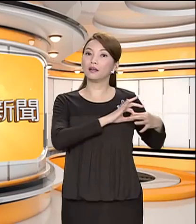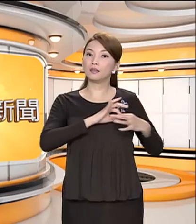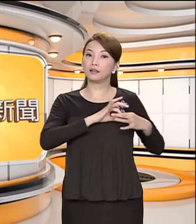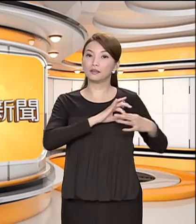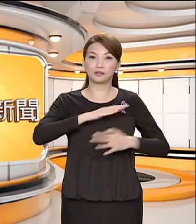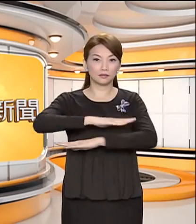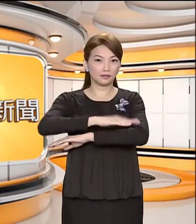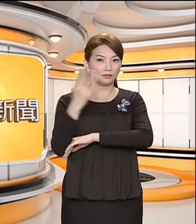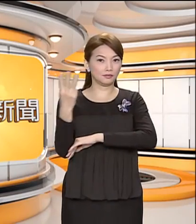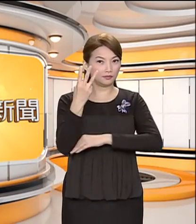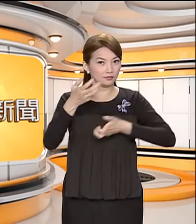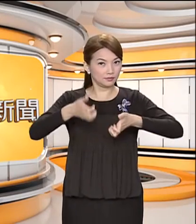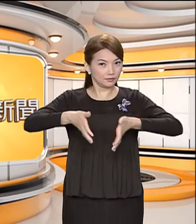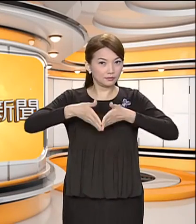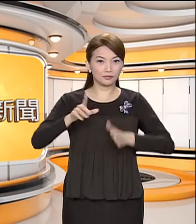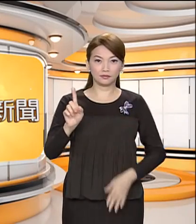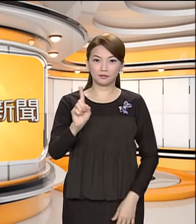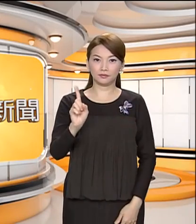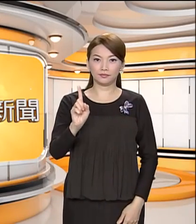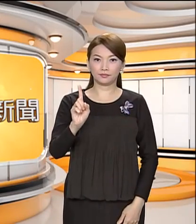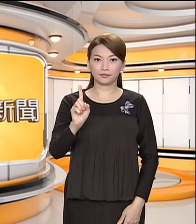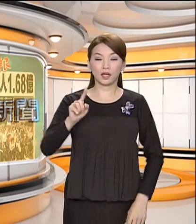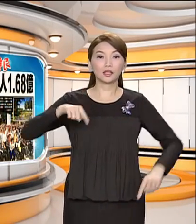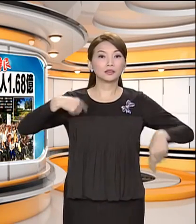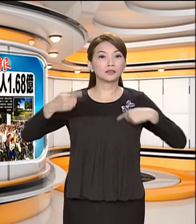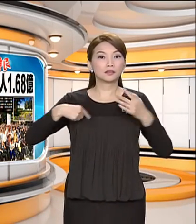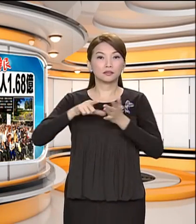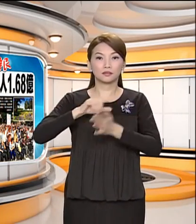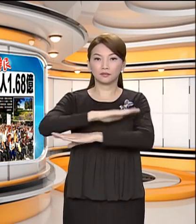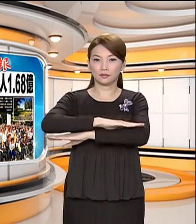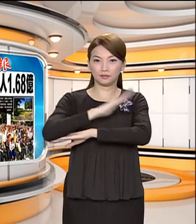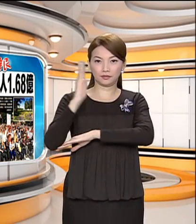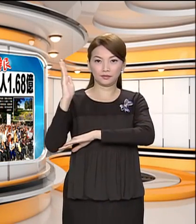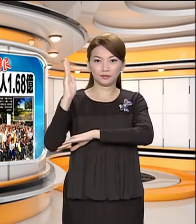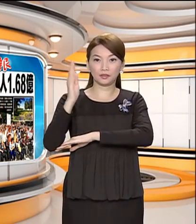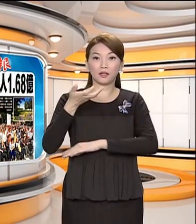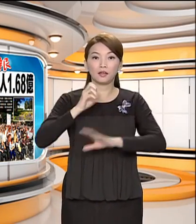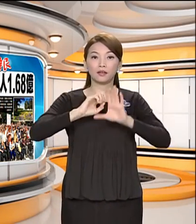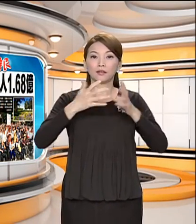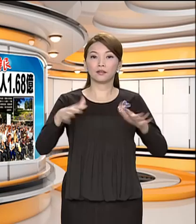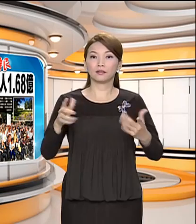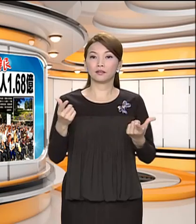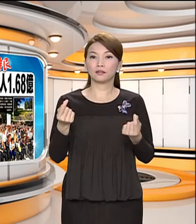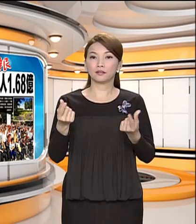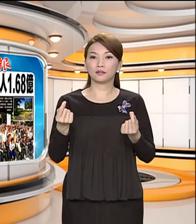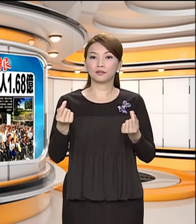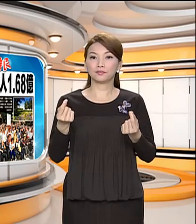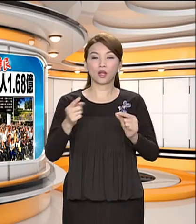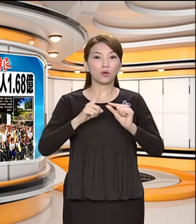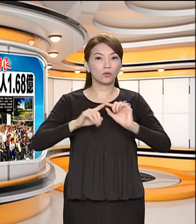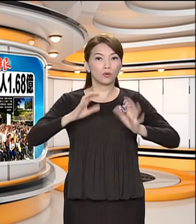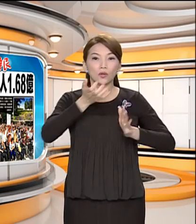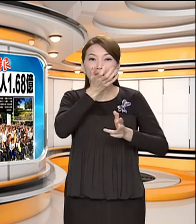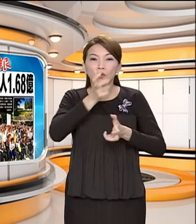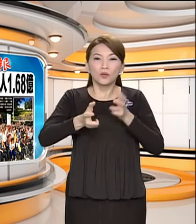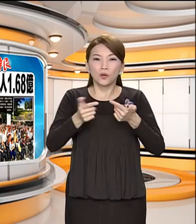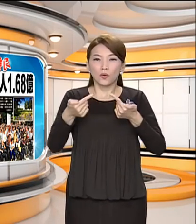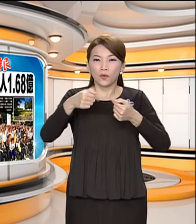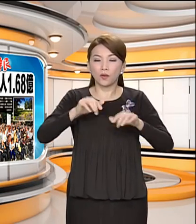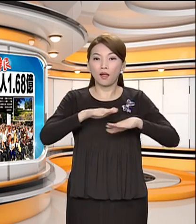再来关心各大报的头条焦点。自由时报的头条也是刚刚报道过的中石化